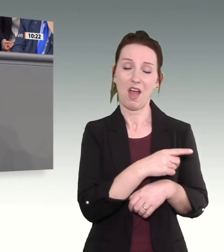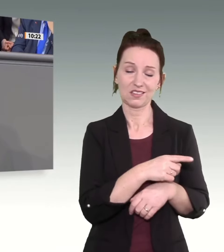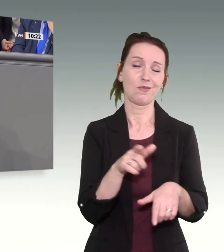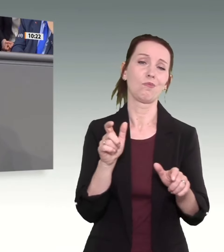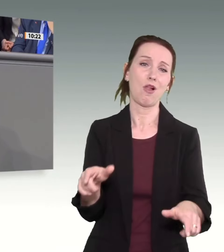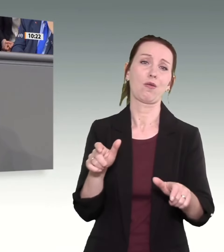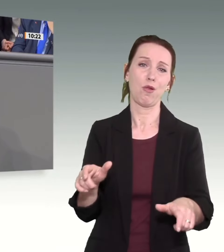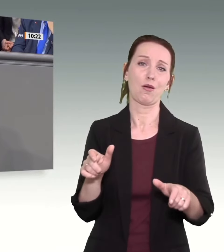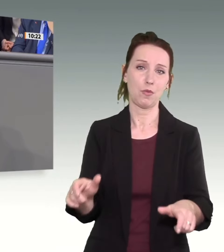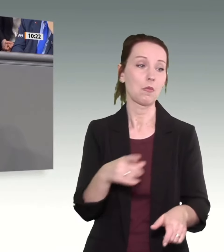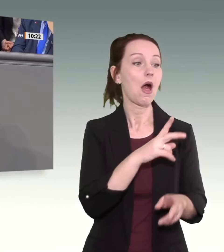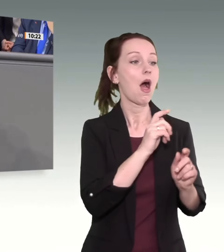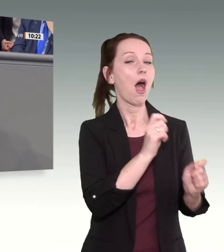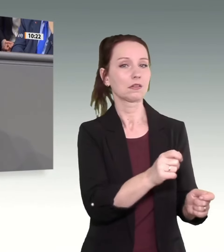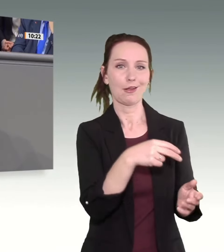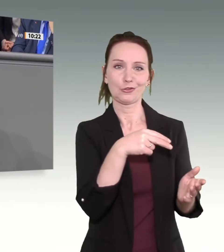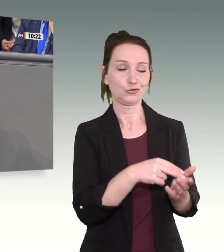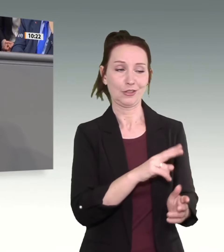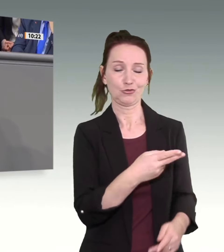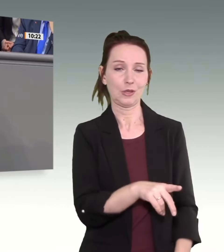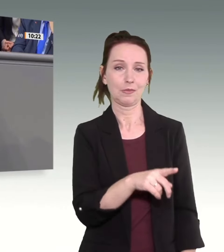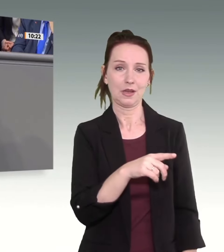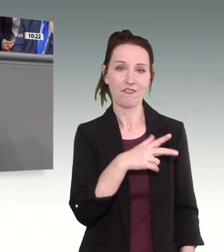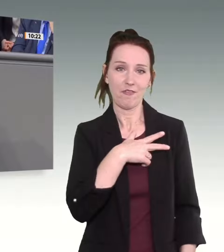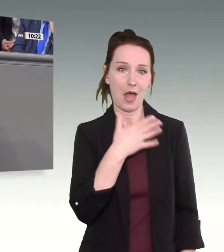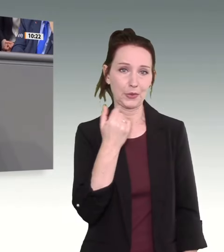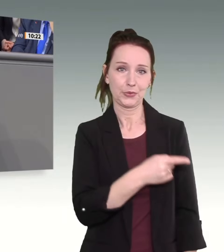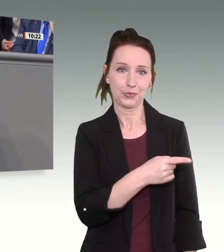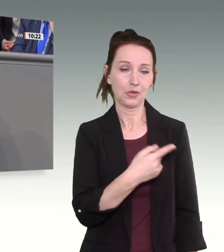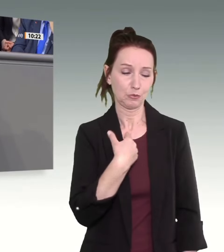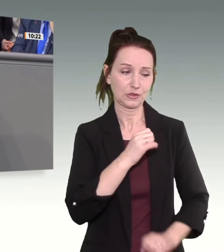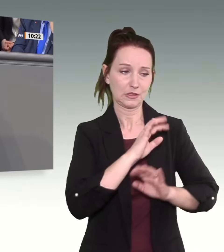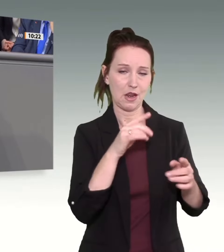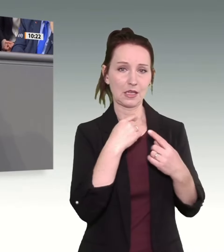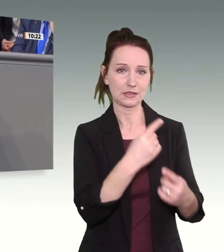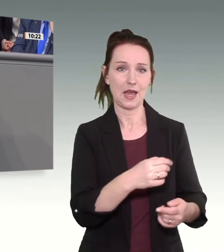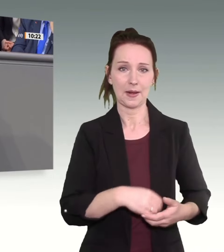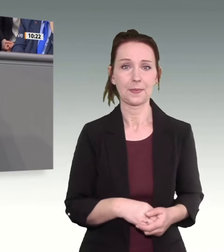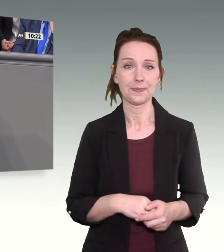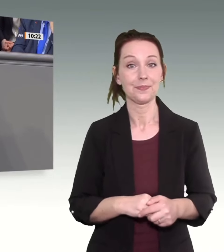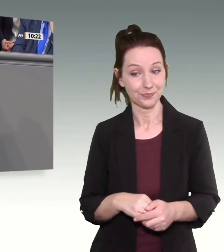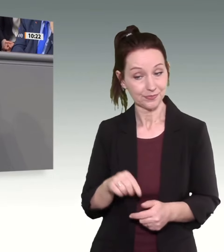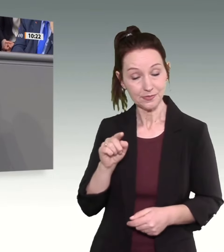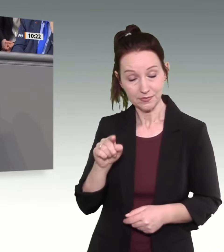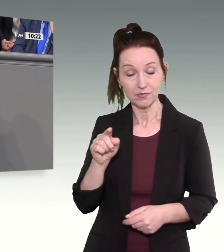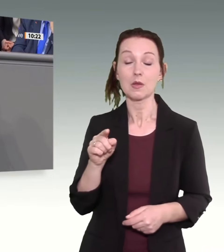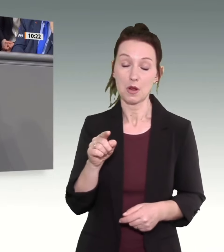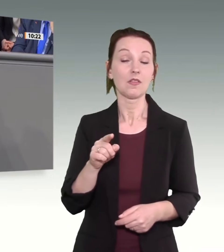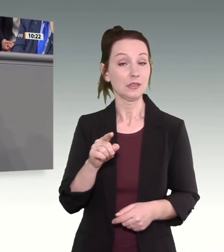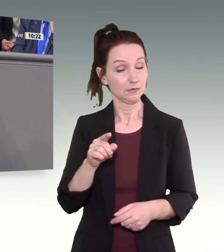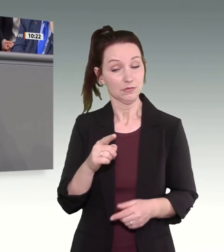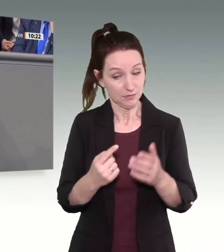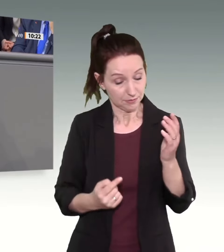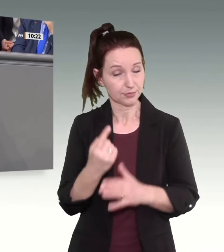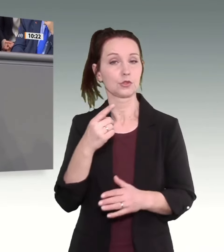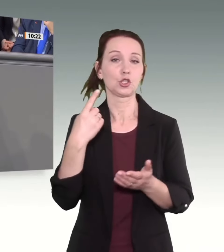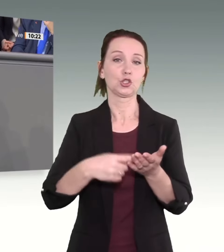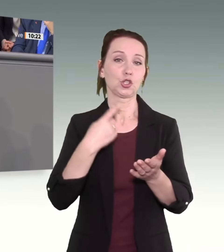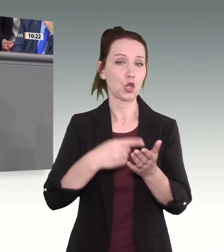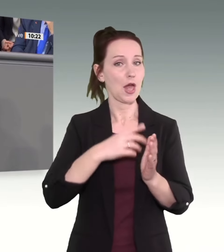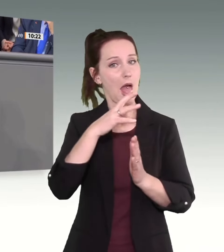mal sagen an dieser Stelle. Und es wird dort steuerliche Abschreibungen in einem Umfang geben, wie es sie seit Jahren nicht gegeben hat. Der ZIA, der Zentrale